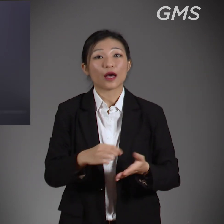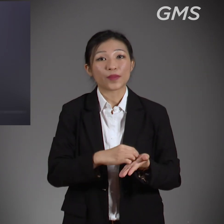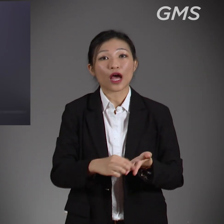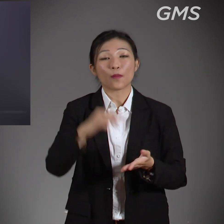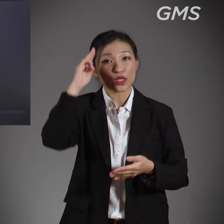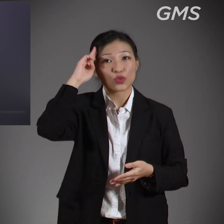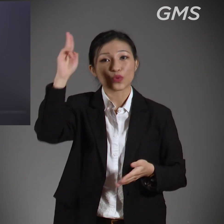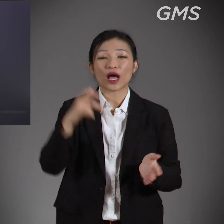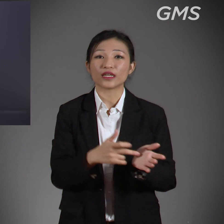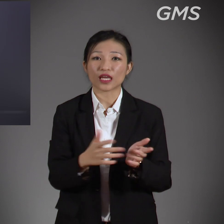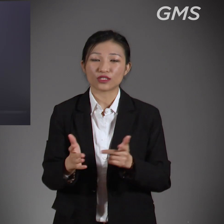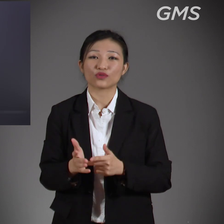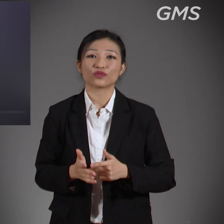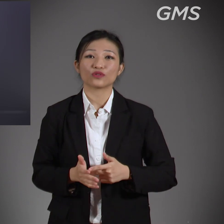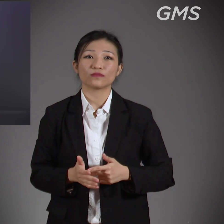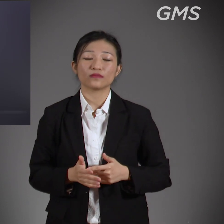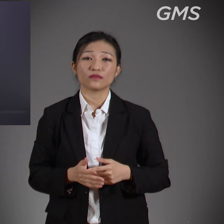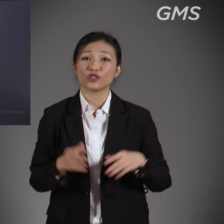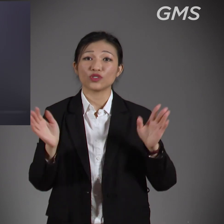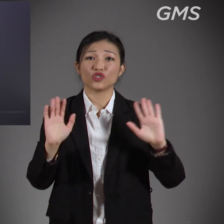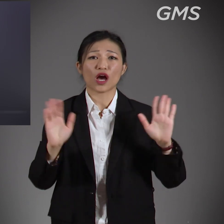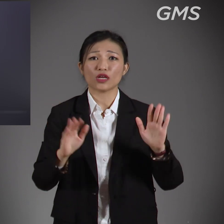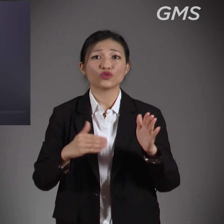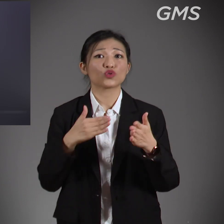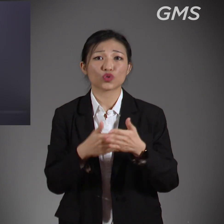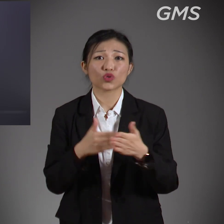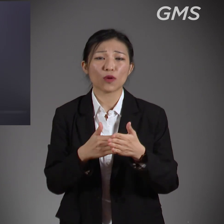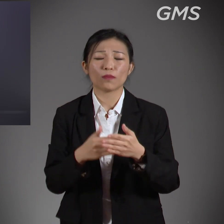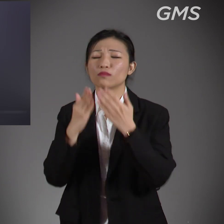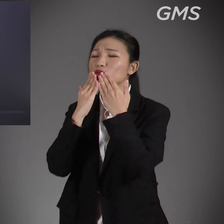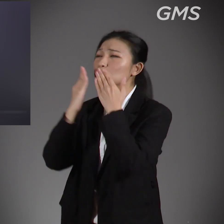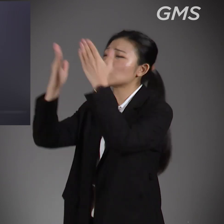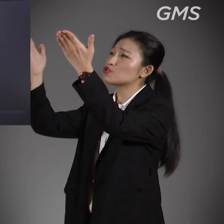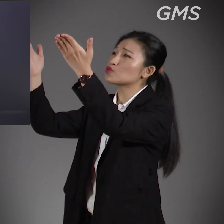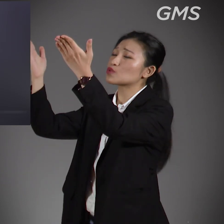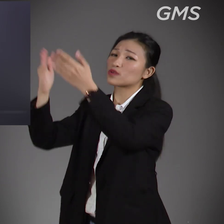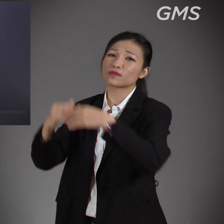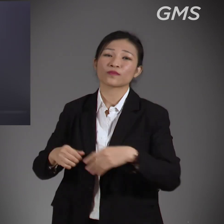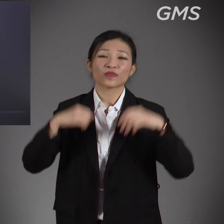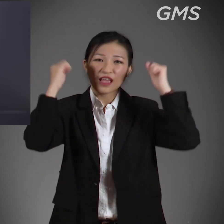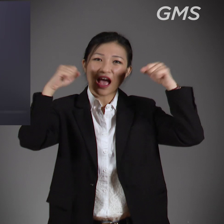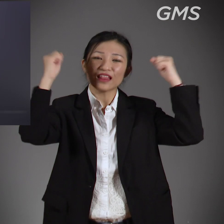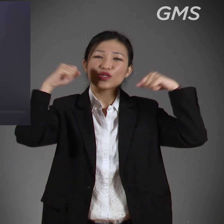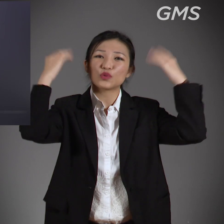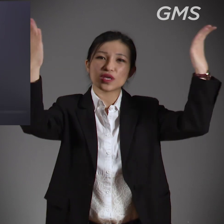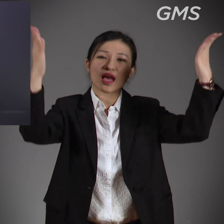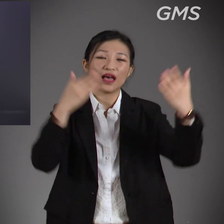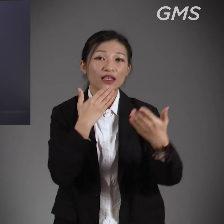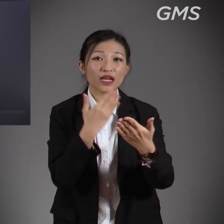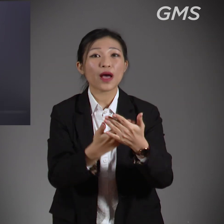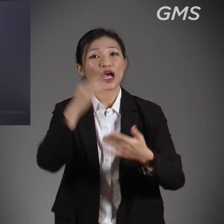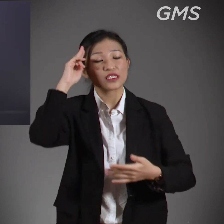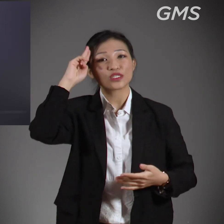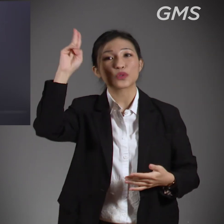Yesus. Jangan berhenti untuk mengucap syukur, terus mengucap syukur. Haleluya. Terima kasih Tuhan, terima